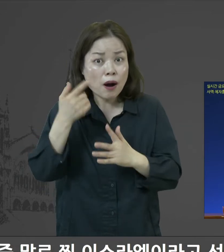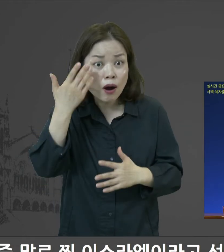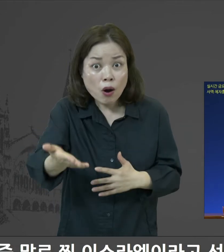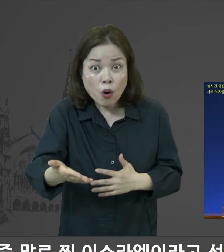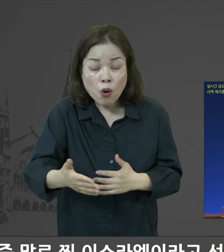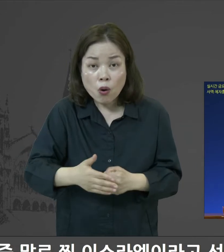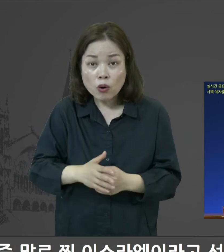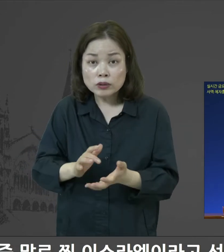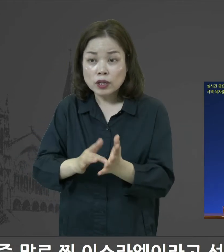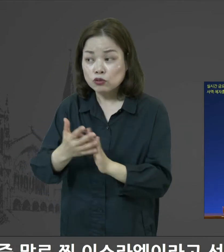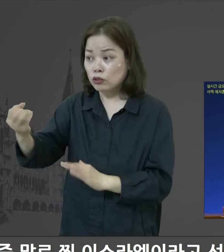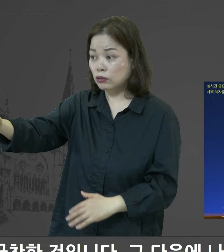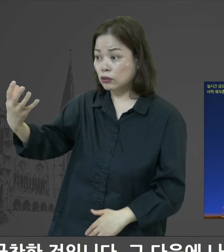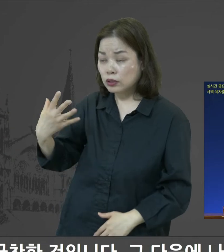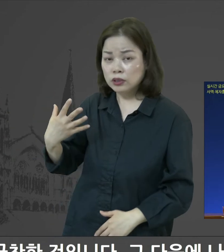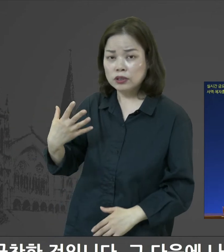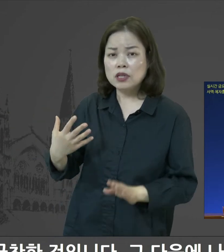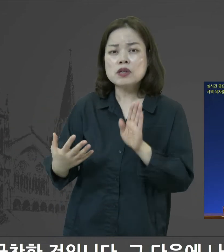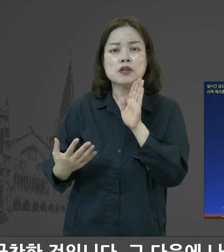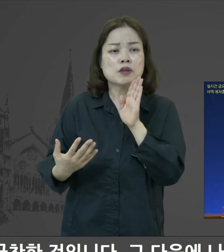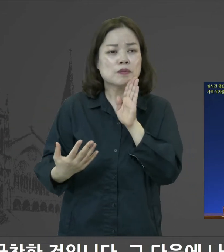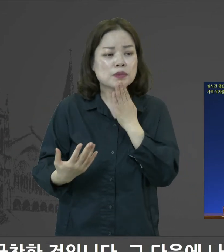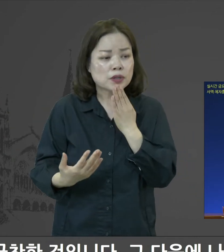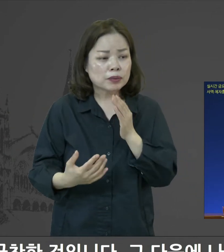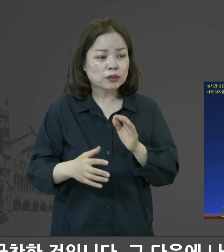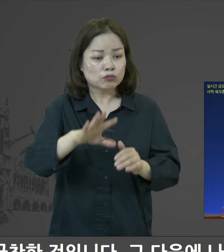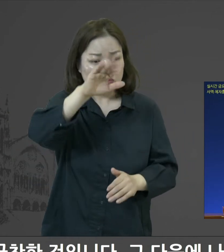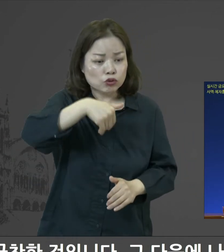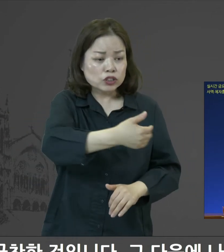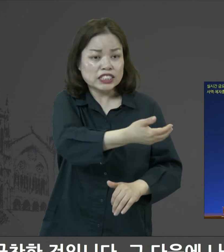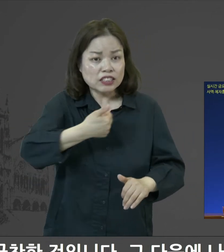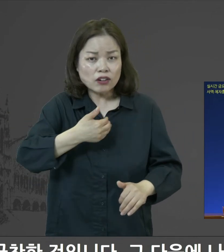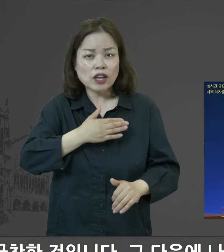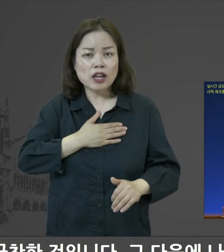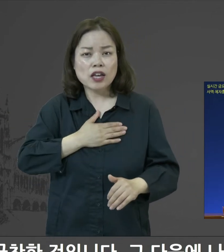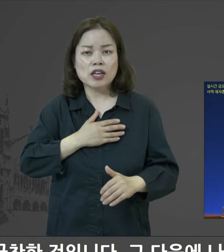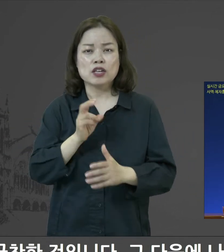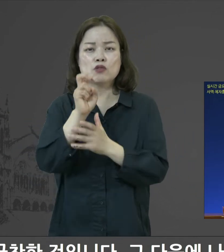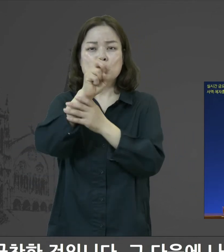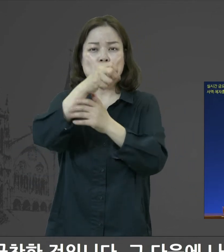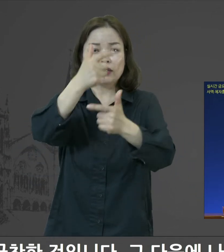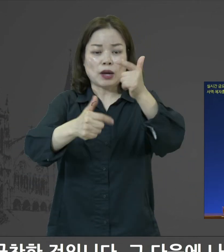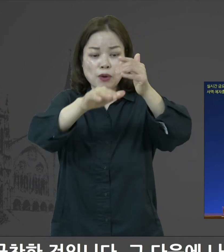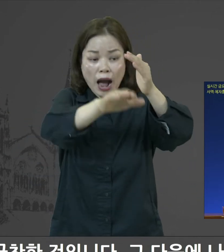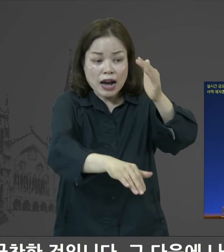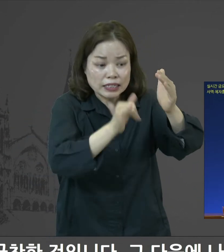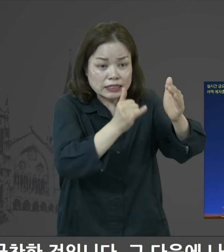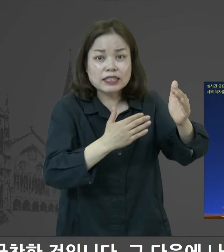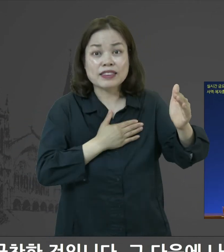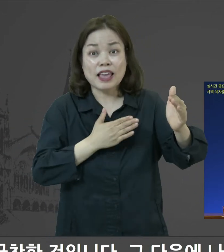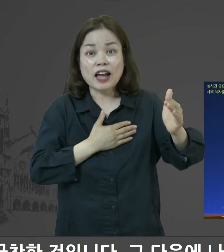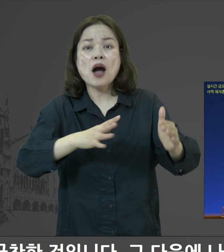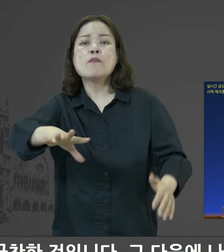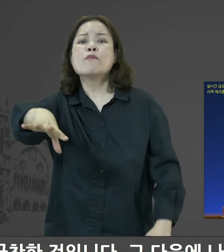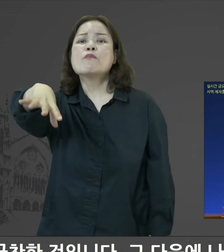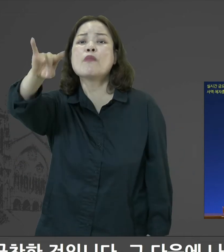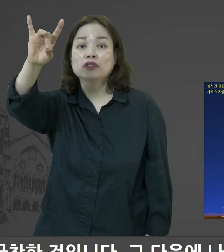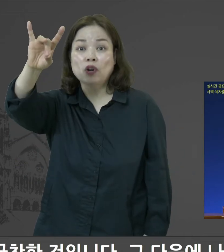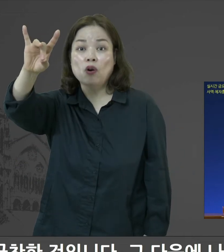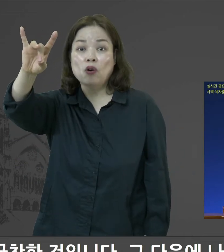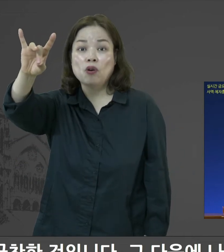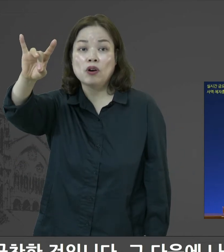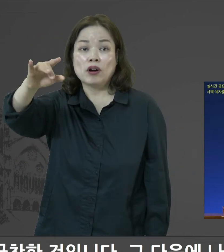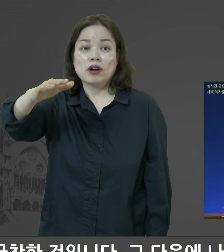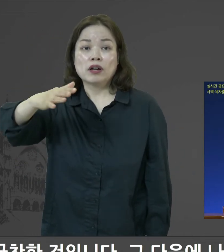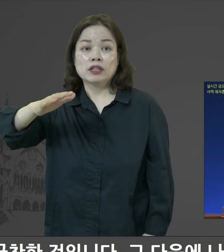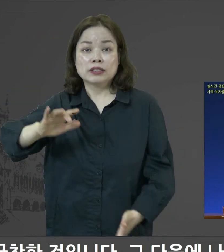예수께서 대답하여 이르시되 빌립이 너를 부르기 전에 네가 무화과 나무 아래 있을 때 내가 먼저, 여기 먼저란 말